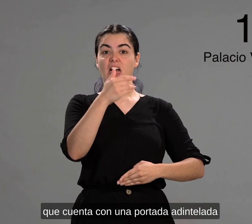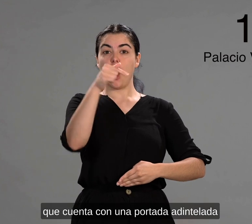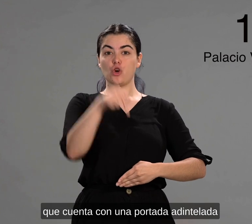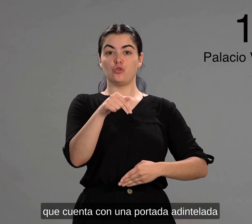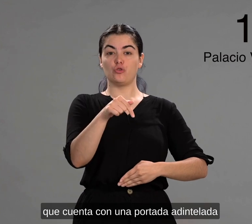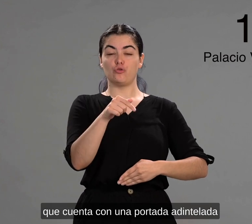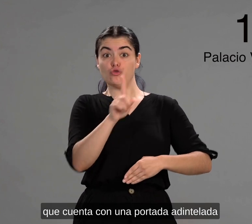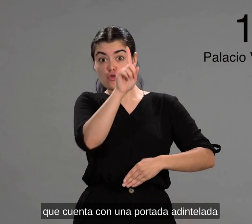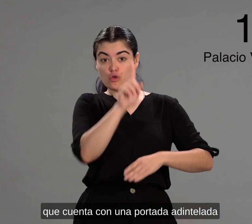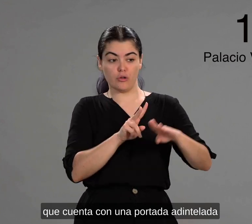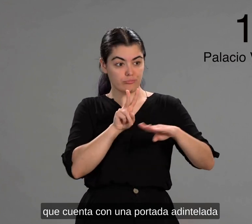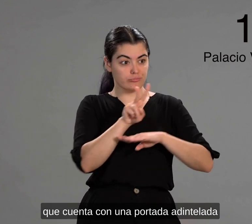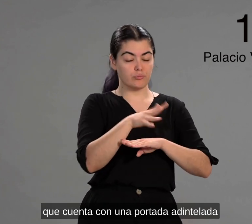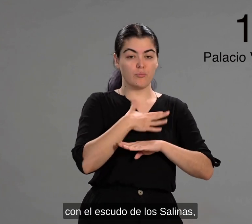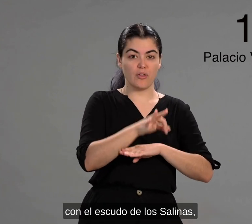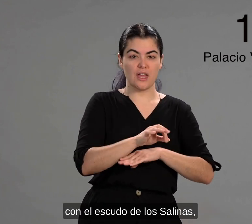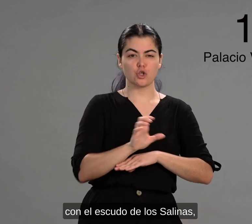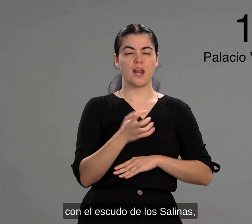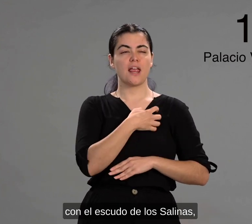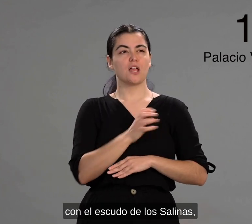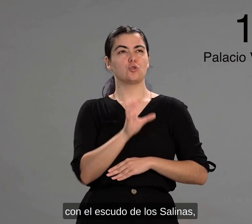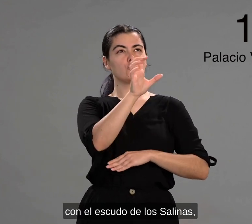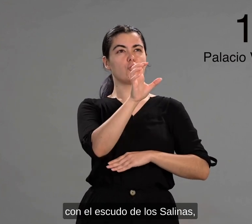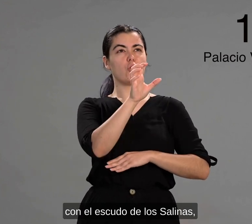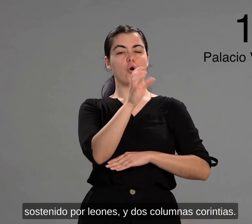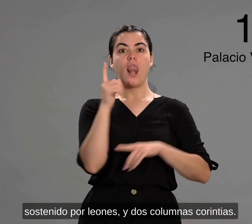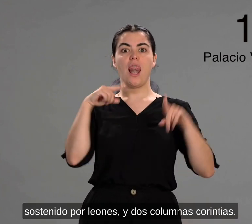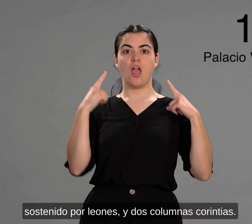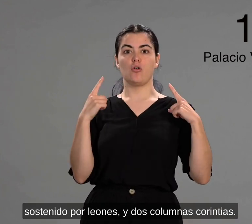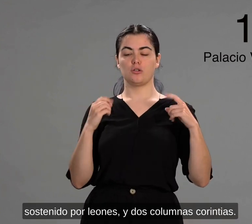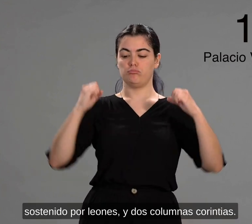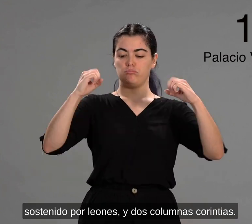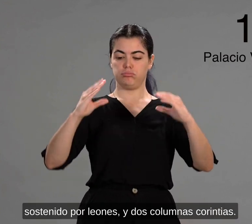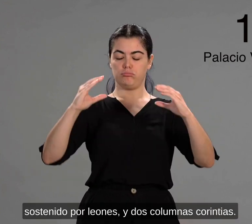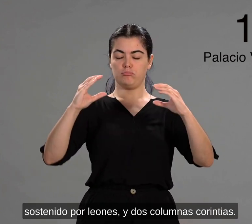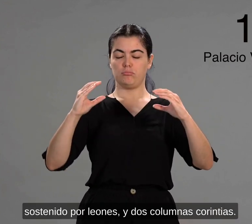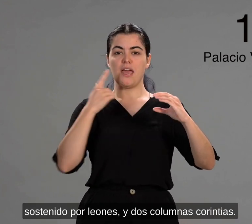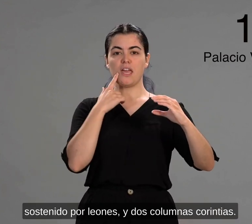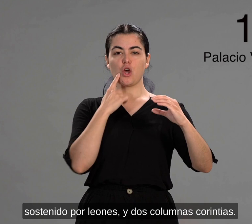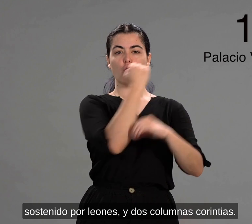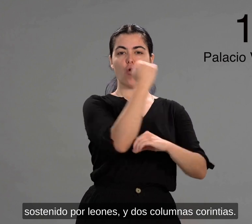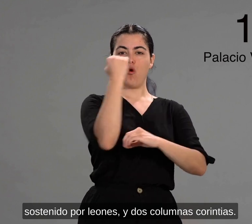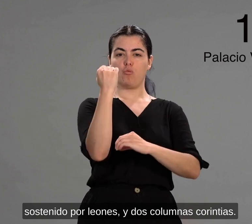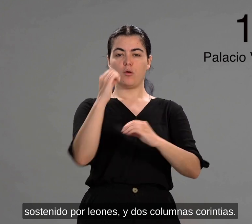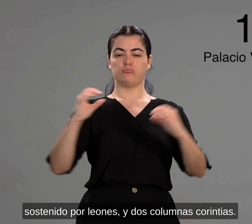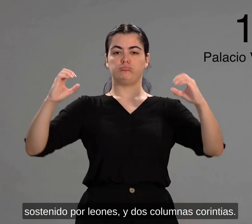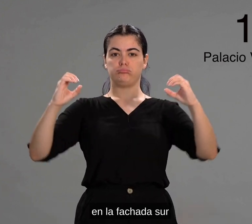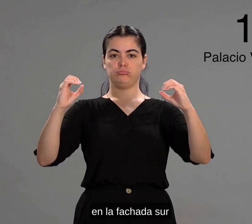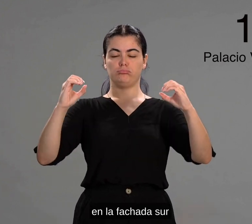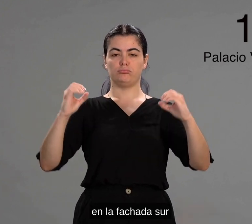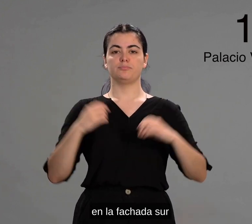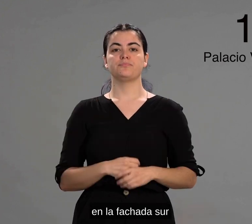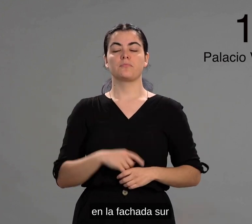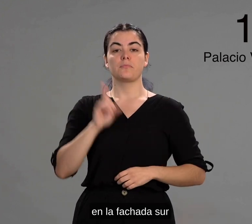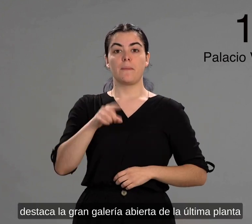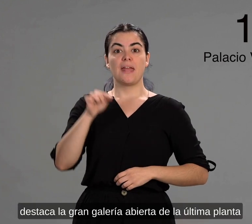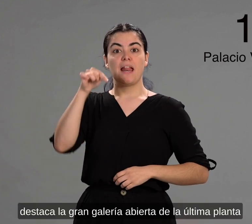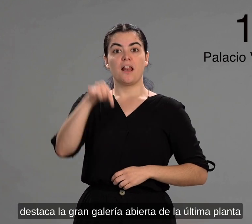con una portada dintelada con el escudo de los Salinas, sostenido por leones y dos columnas corintias. En la fachada sur destaca la gran